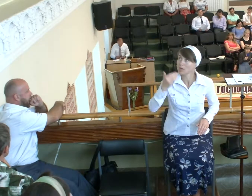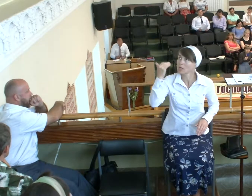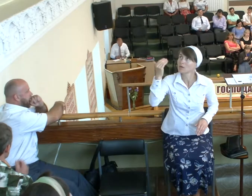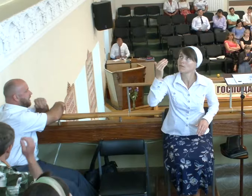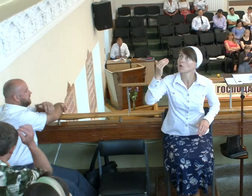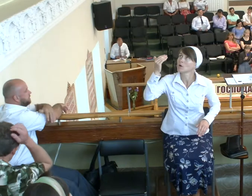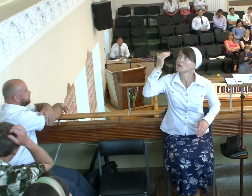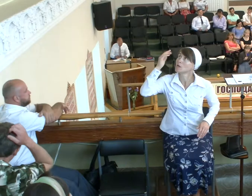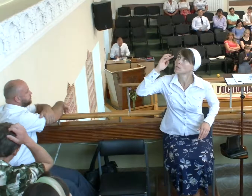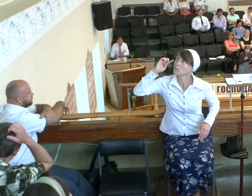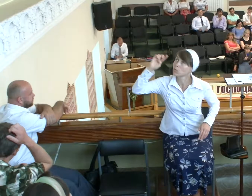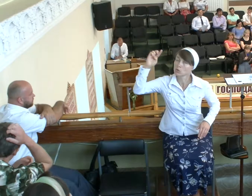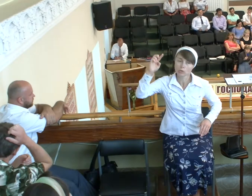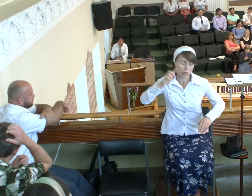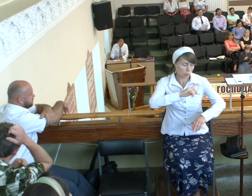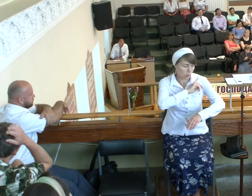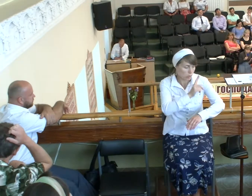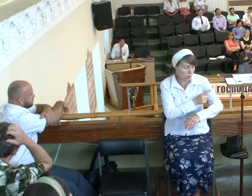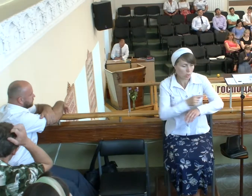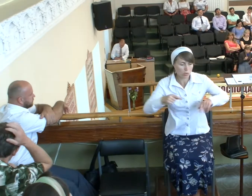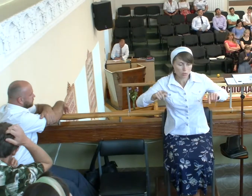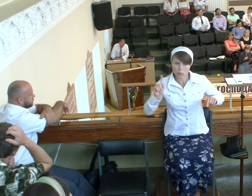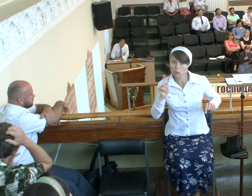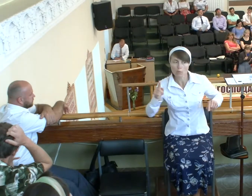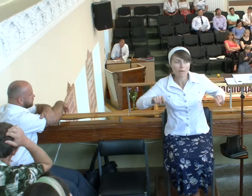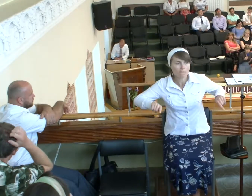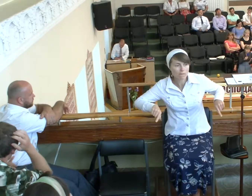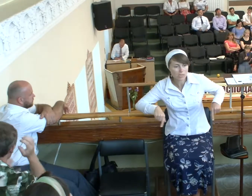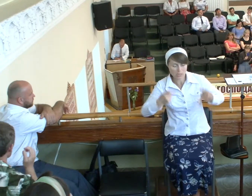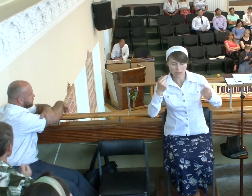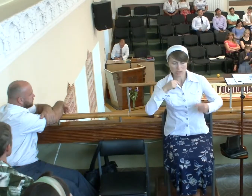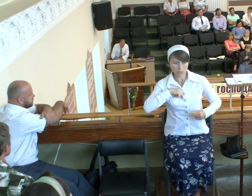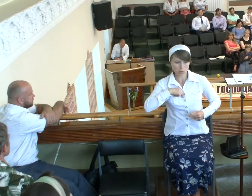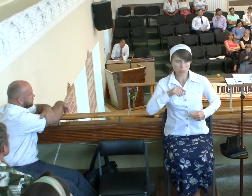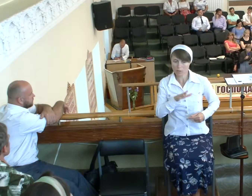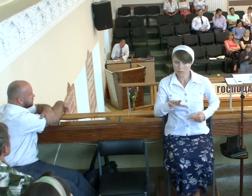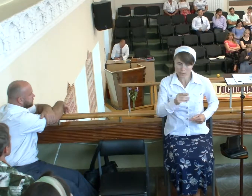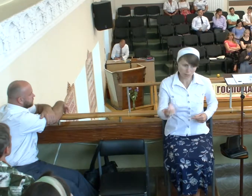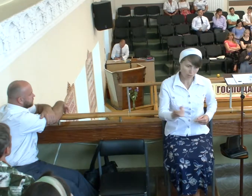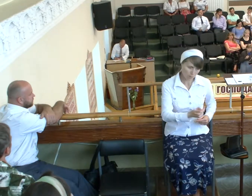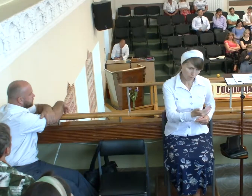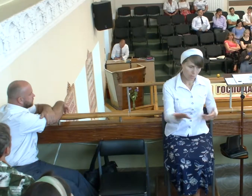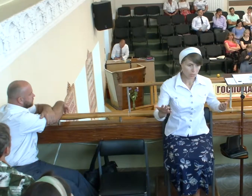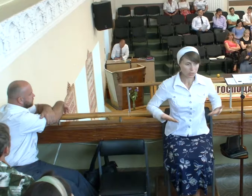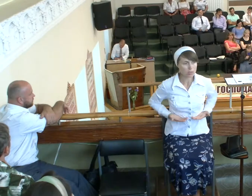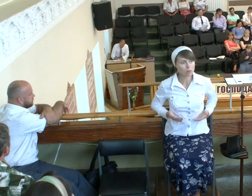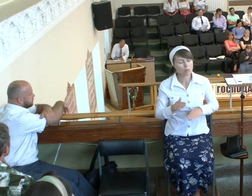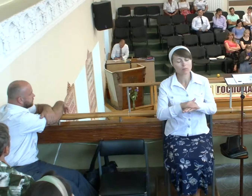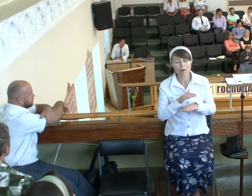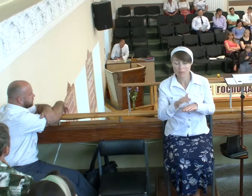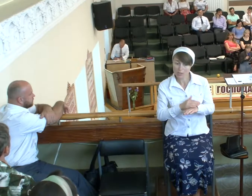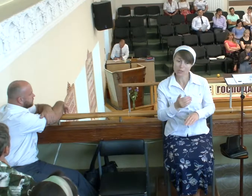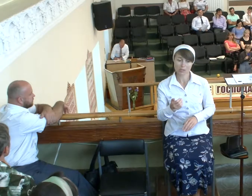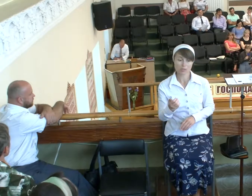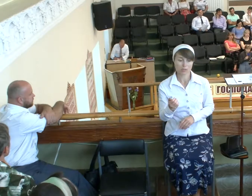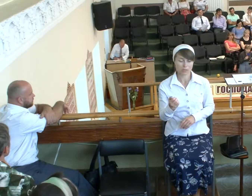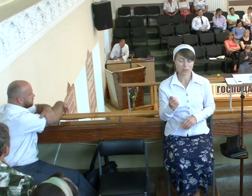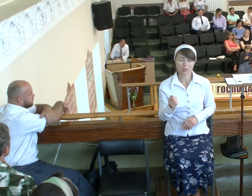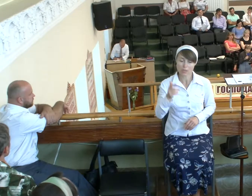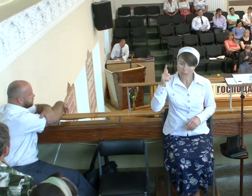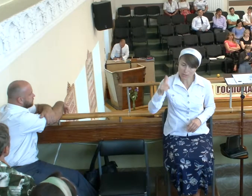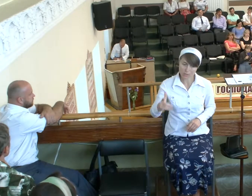Божью к возрождению души. Все мы живем по милости Господней.